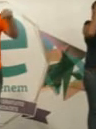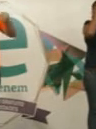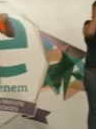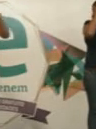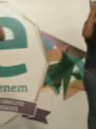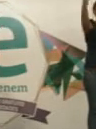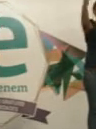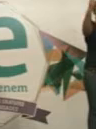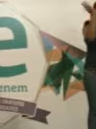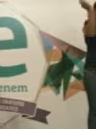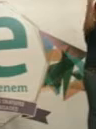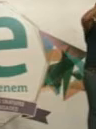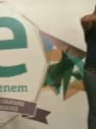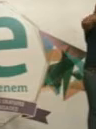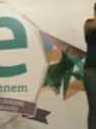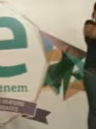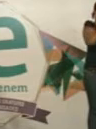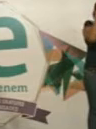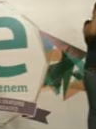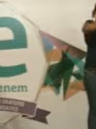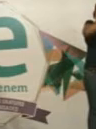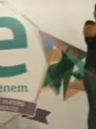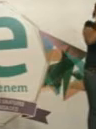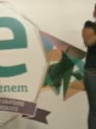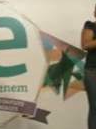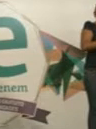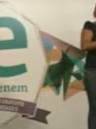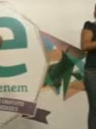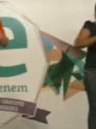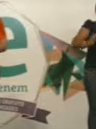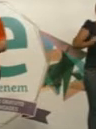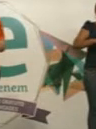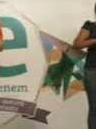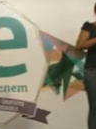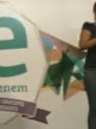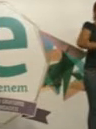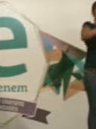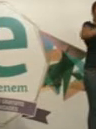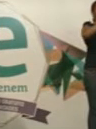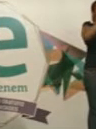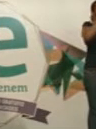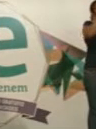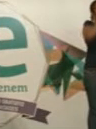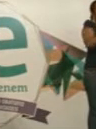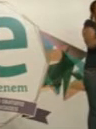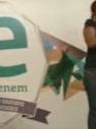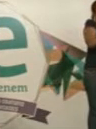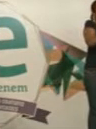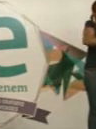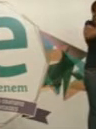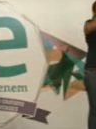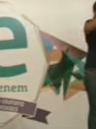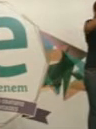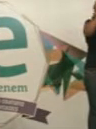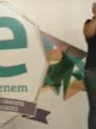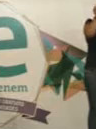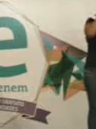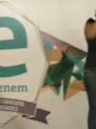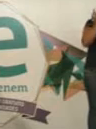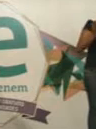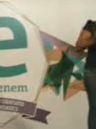questão do racismo no futebol brasileiro no começo do século XX. Bom, a Copa acontece, é um sucesso